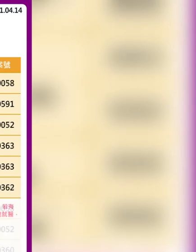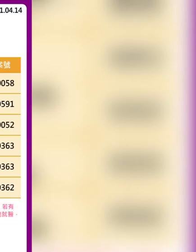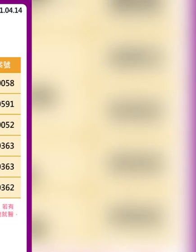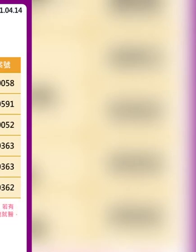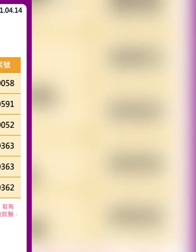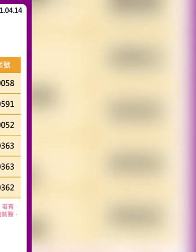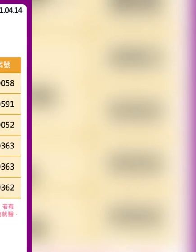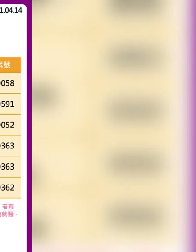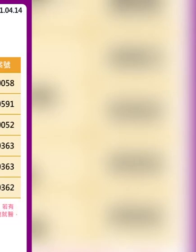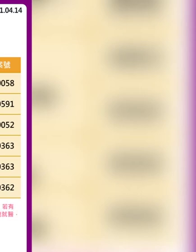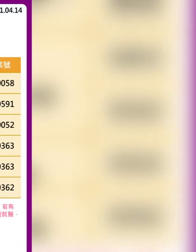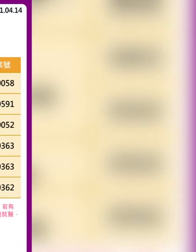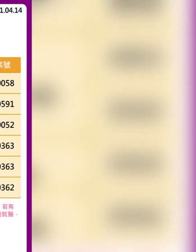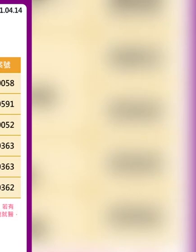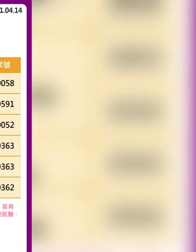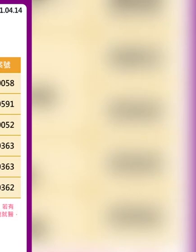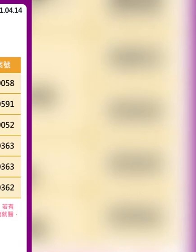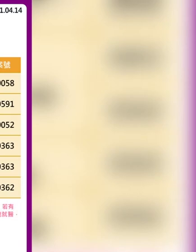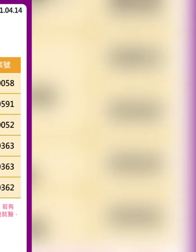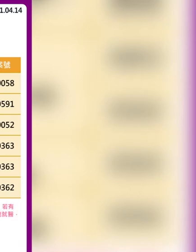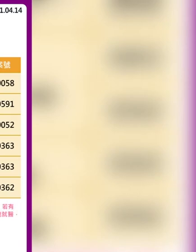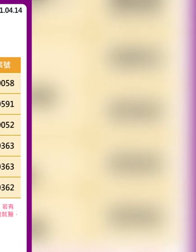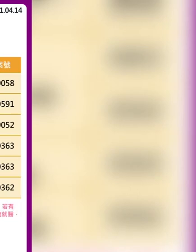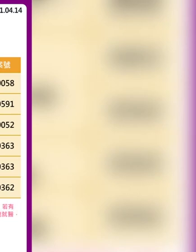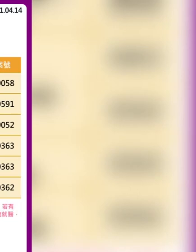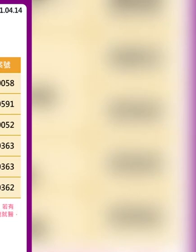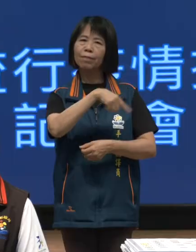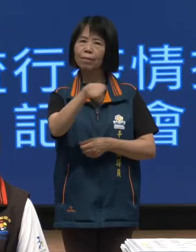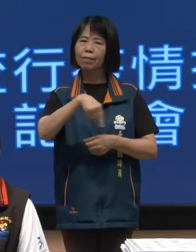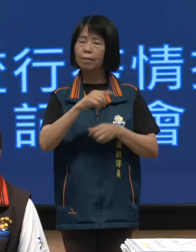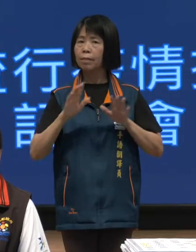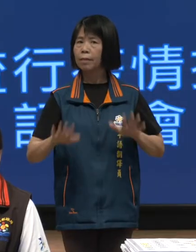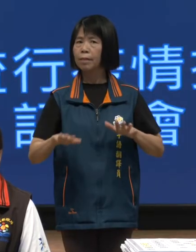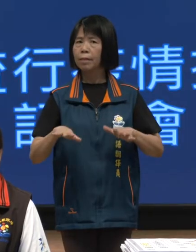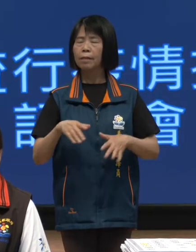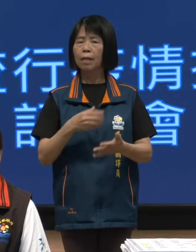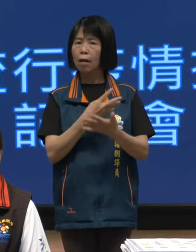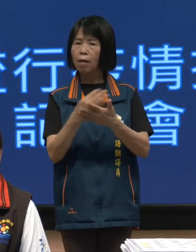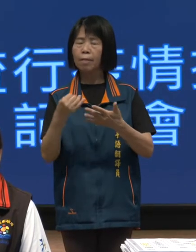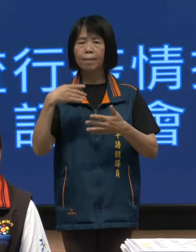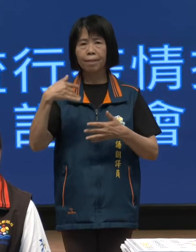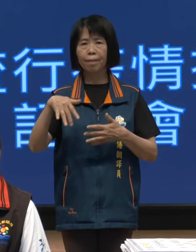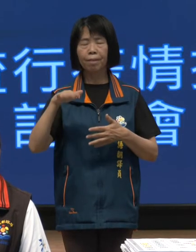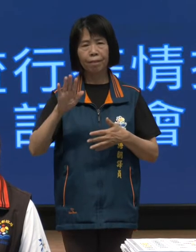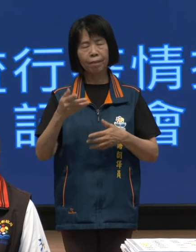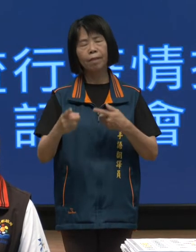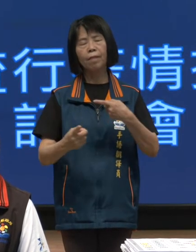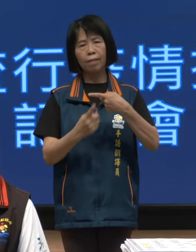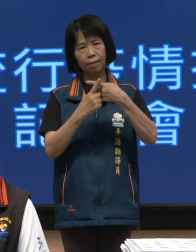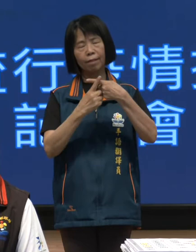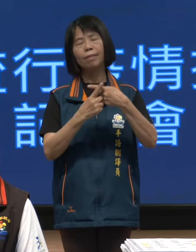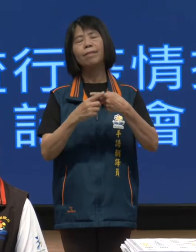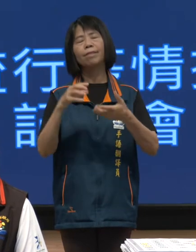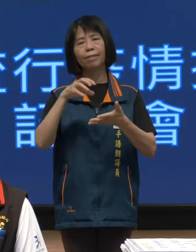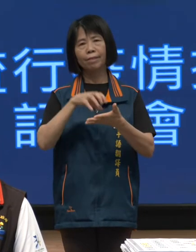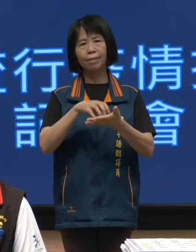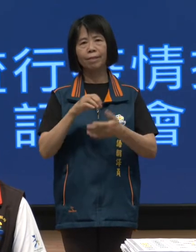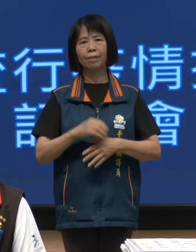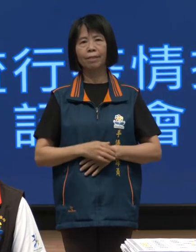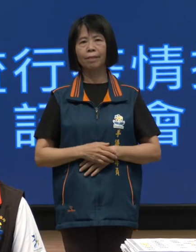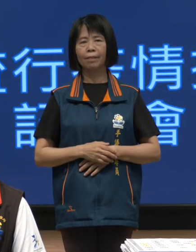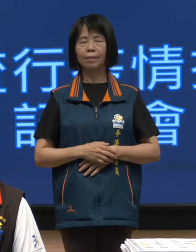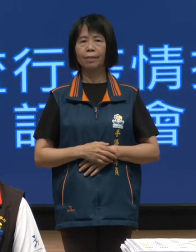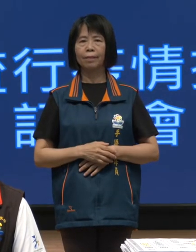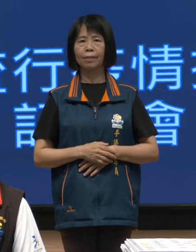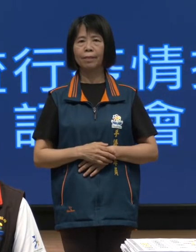的时候是医护人员，那所以医护人员现在虽然没有给暗号，但是也是阳性确诊，所以我们